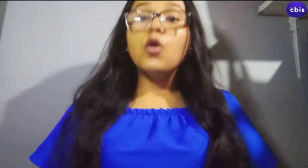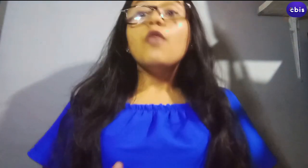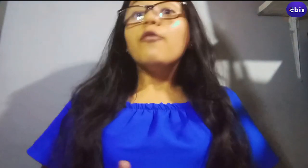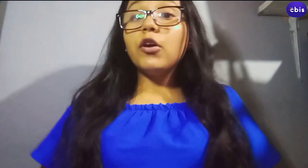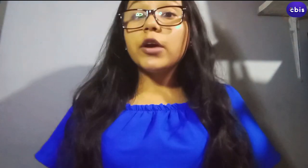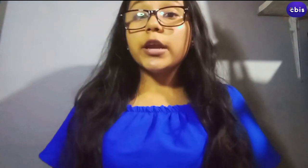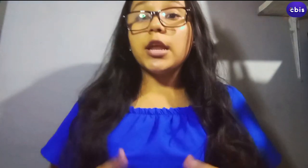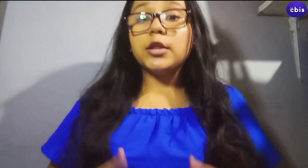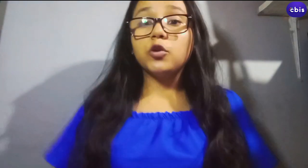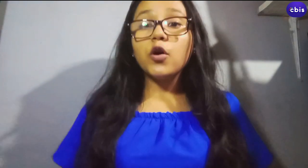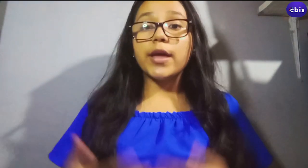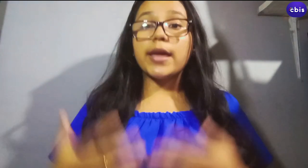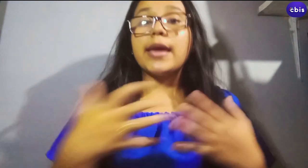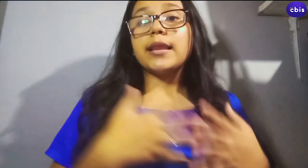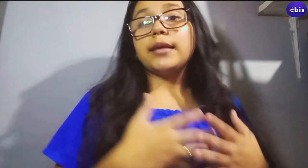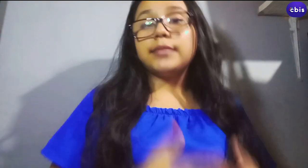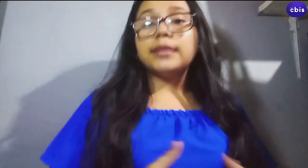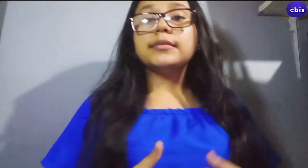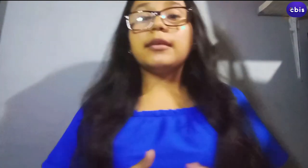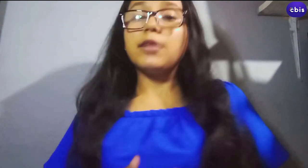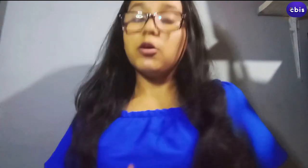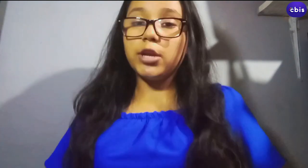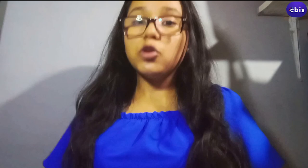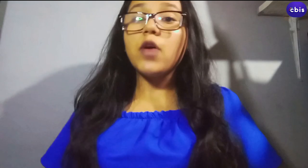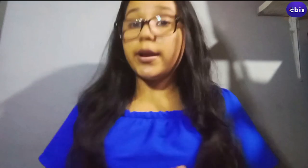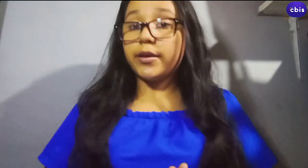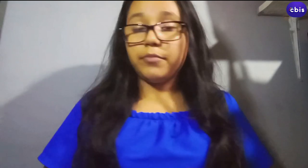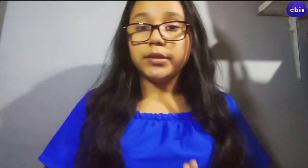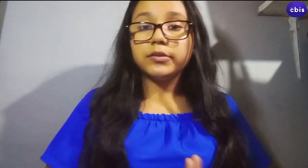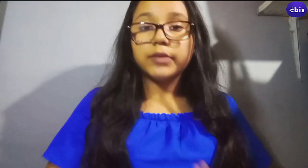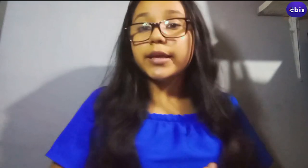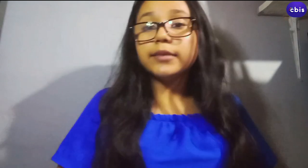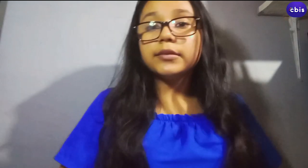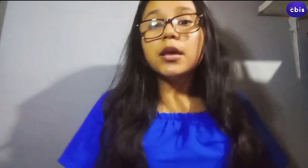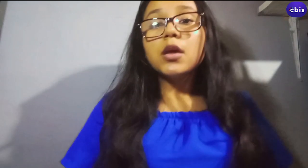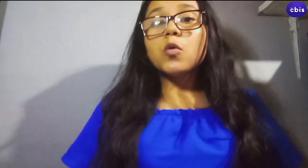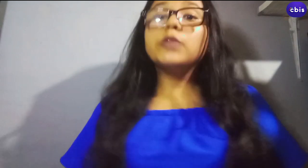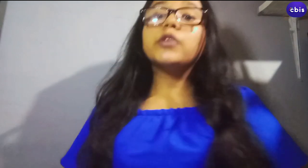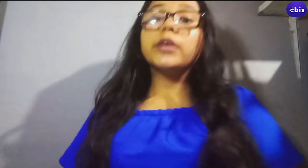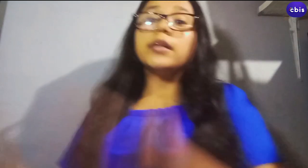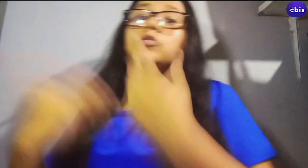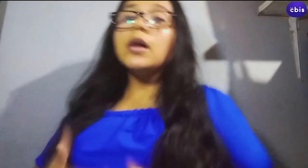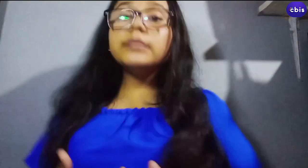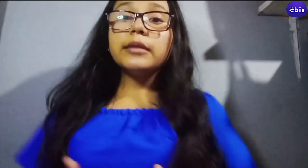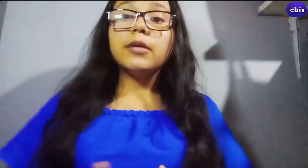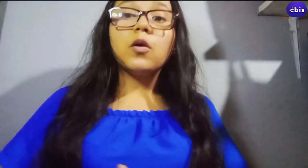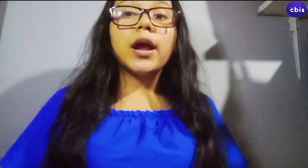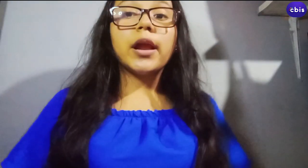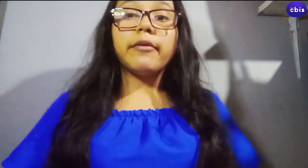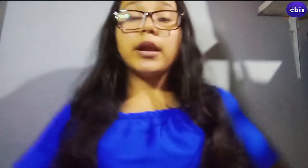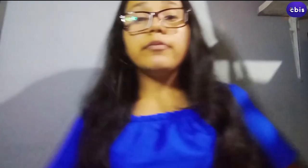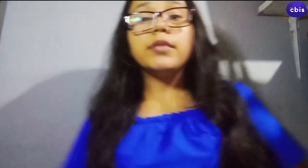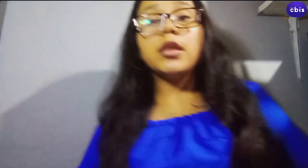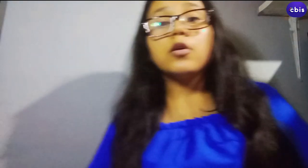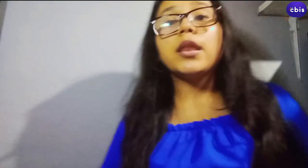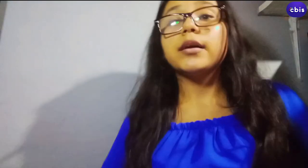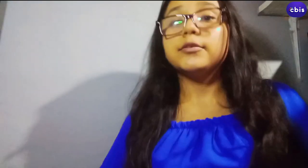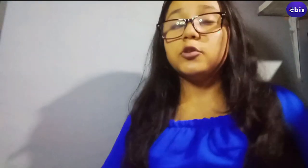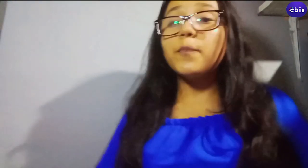fue lo que relató el cantante salvadoreño Arquímedes Reyes cuando regresó a El Salvador a grabar el video de la canción